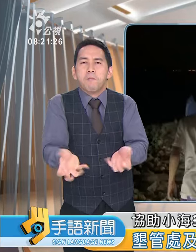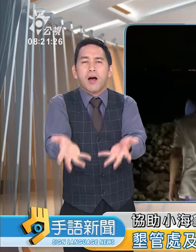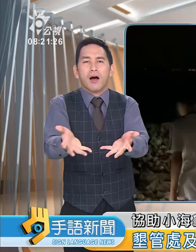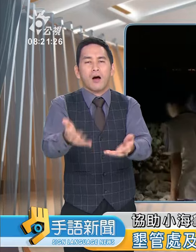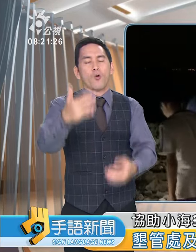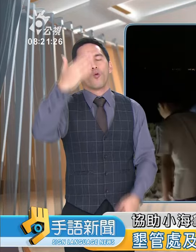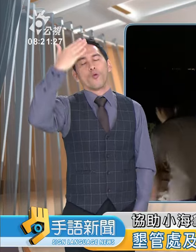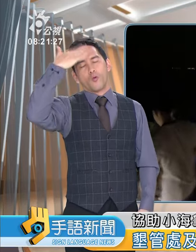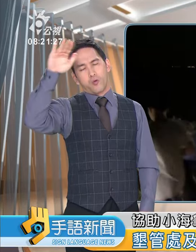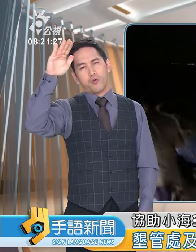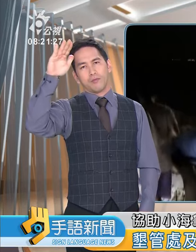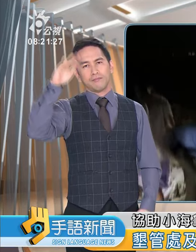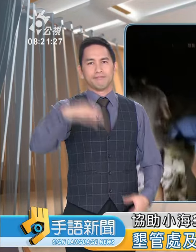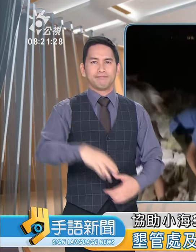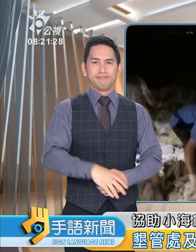困。